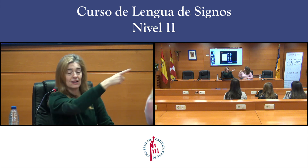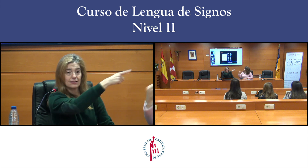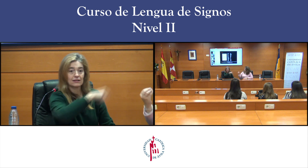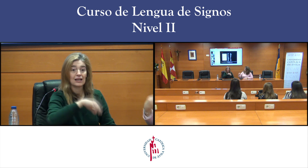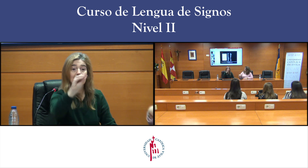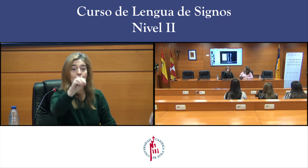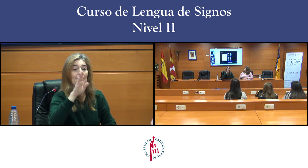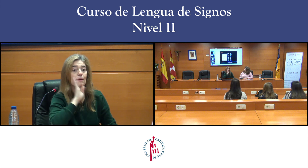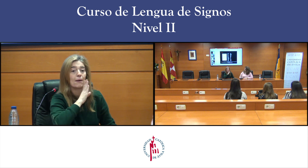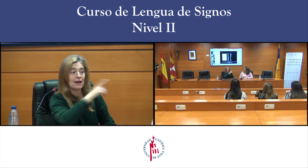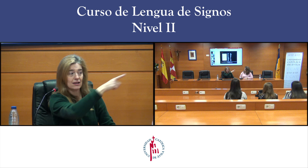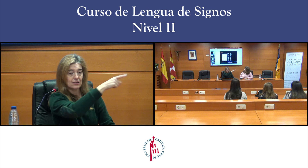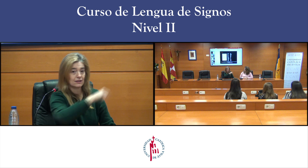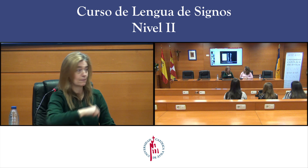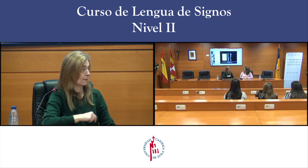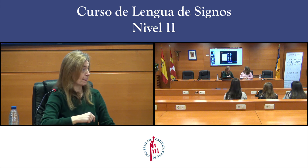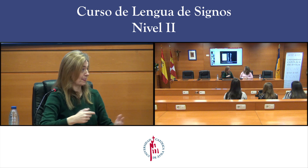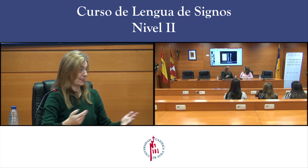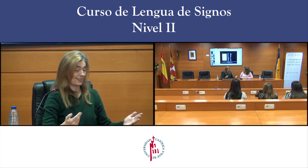mí Llama a mamá